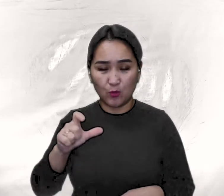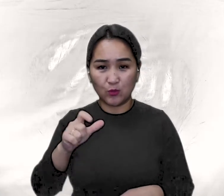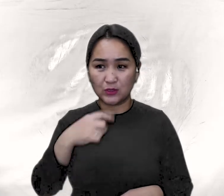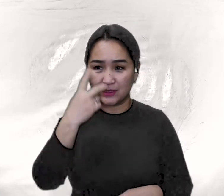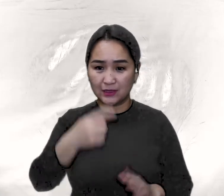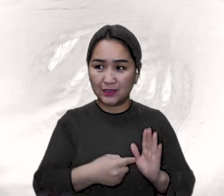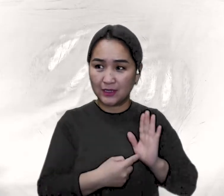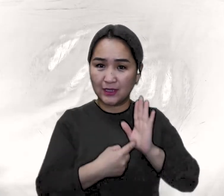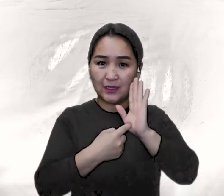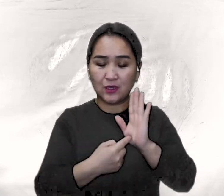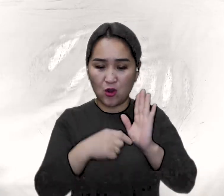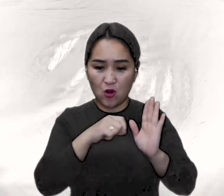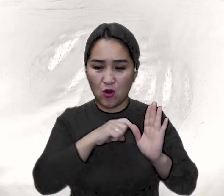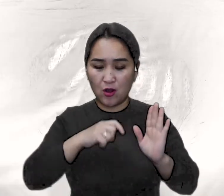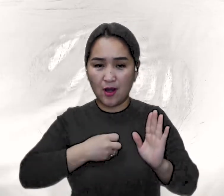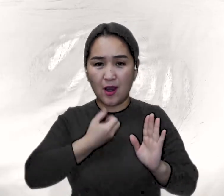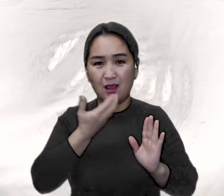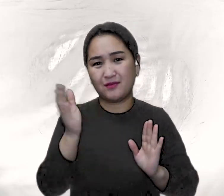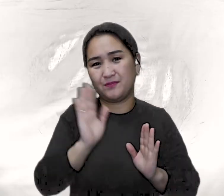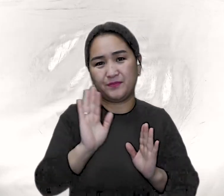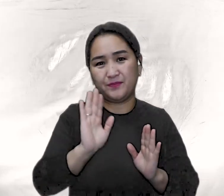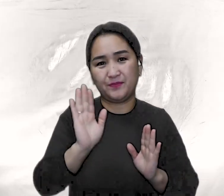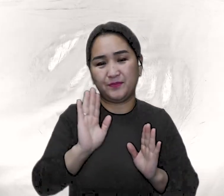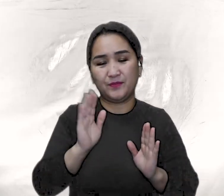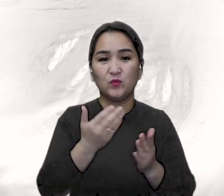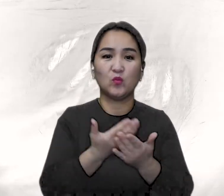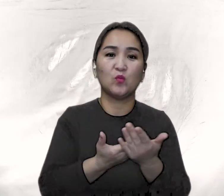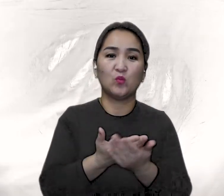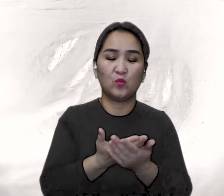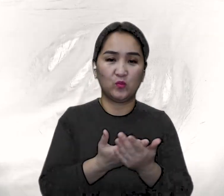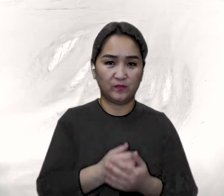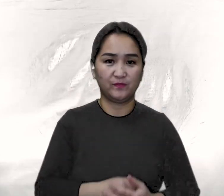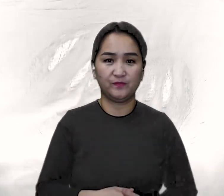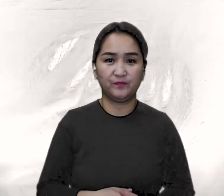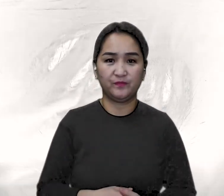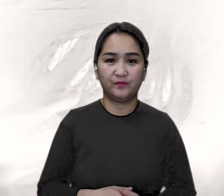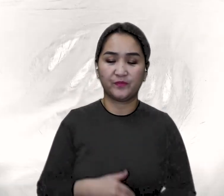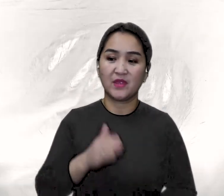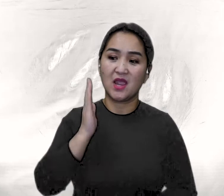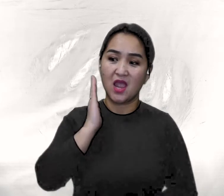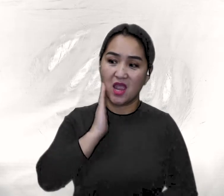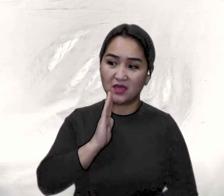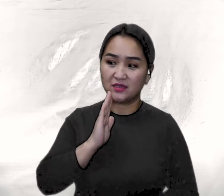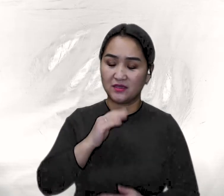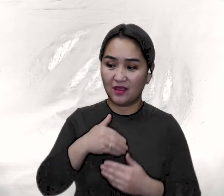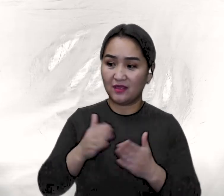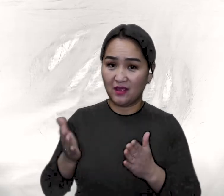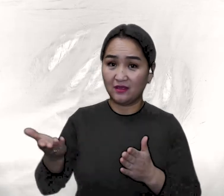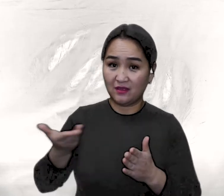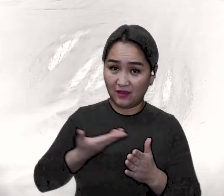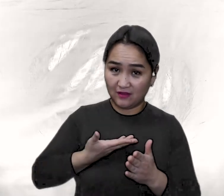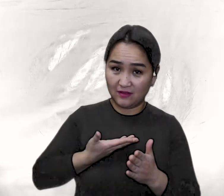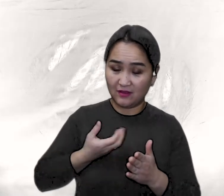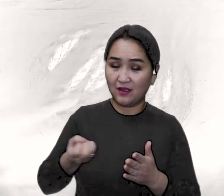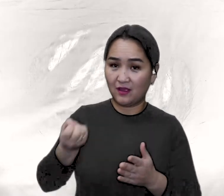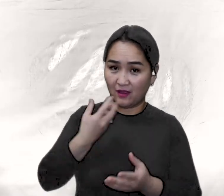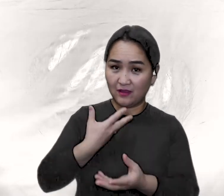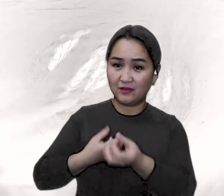өөрөө битийн хэлээрээ. Тэгээд ингээд ээжтэй нээлттэй байгаарэ. Тэгээ ямар ч юм миний өгт би